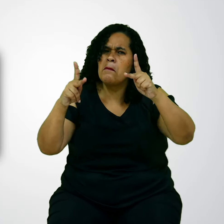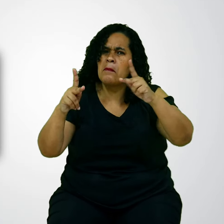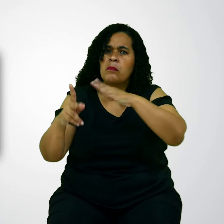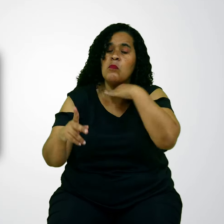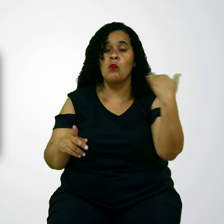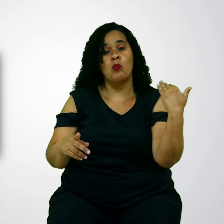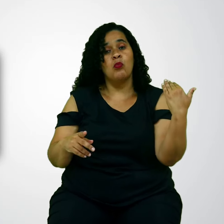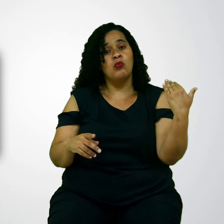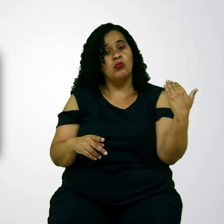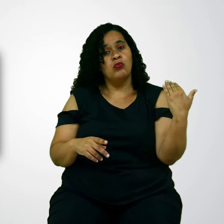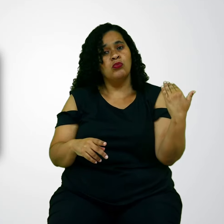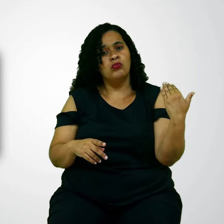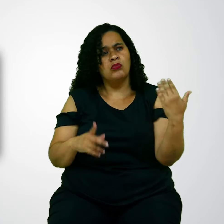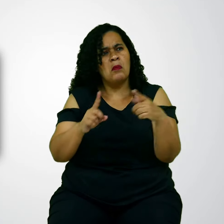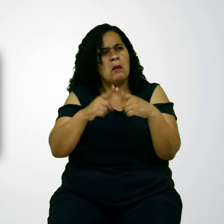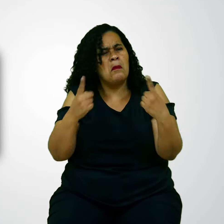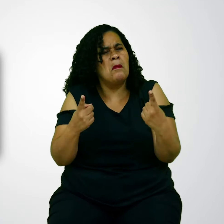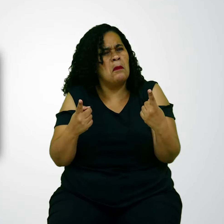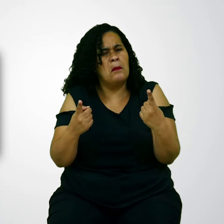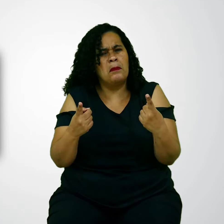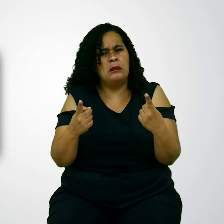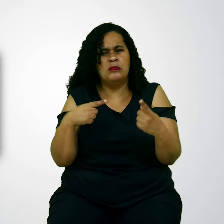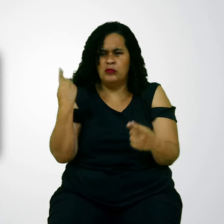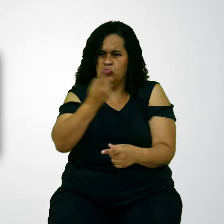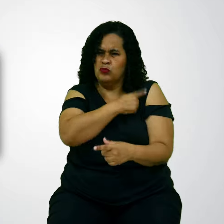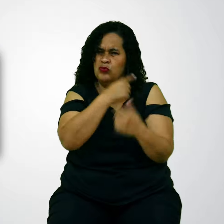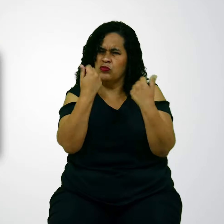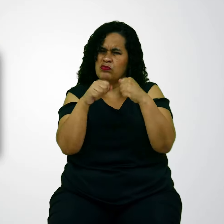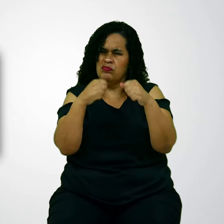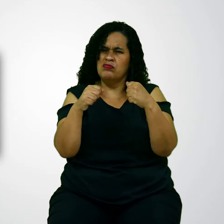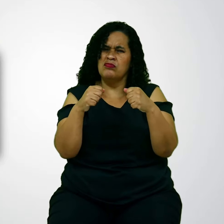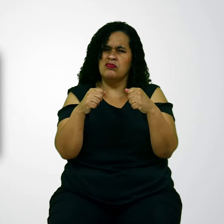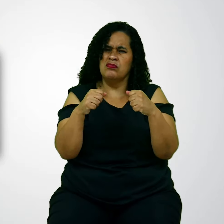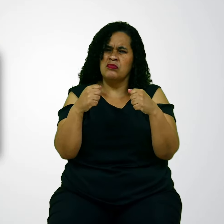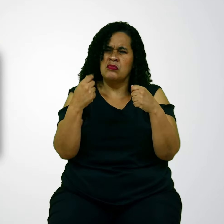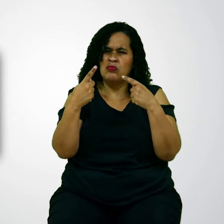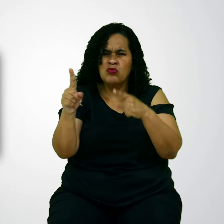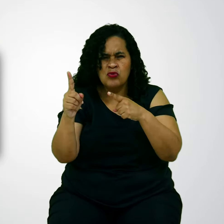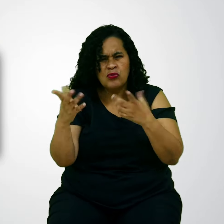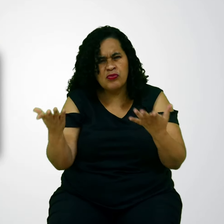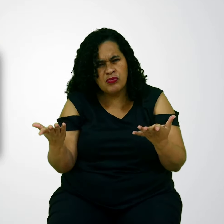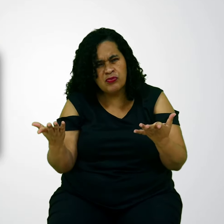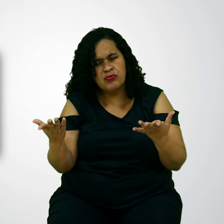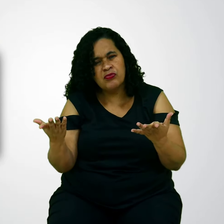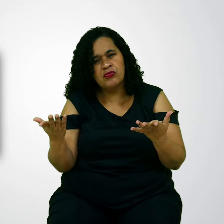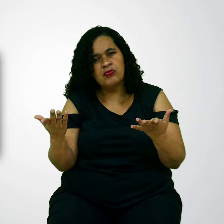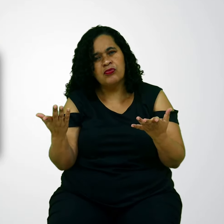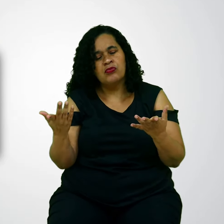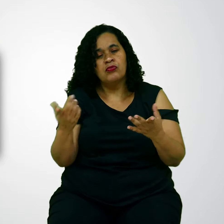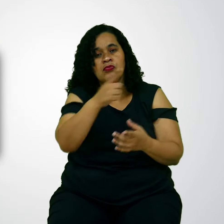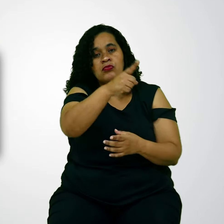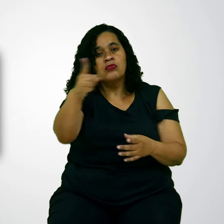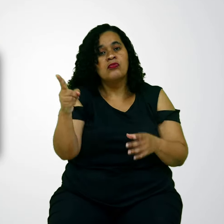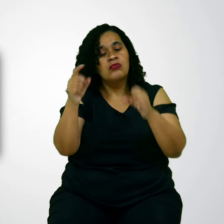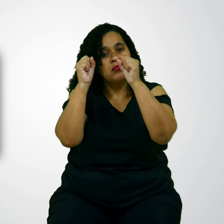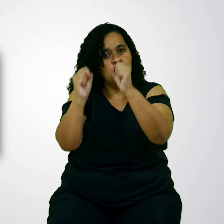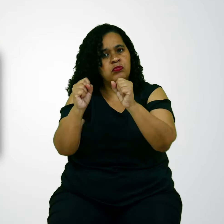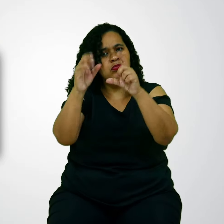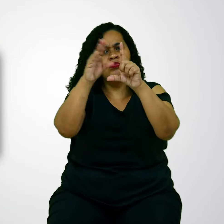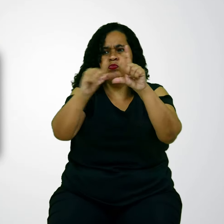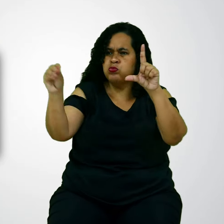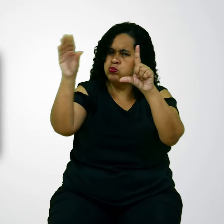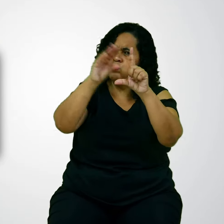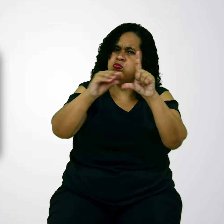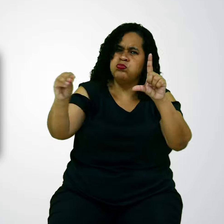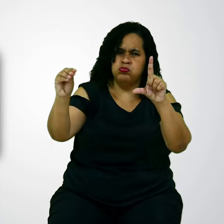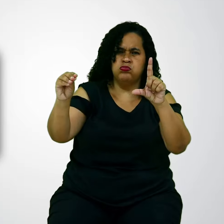Será que a gente não precisa ser desafiado também? Então, assim, você pode compartilhar a mensagem com seu colega de escola, com seu vizinho,